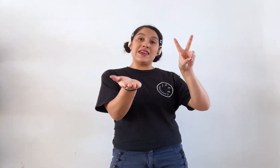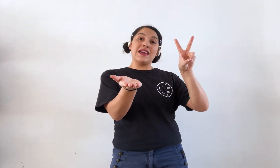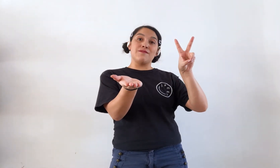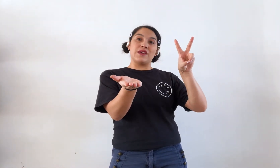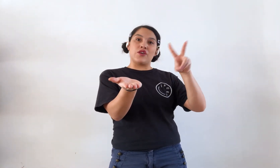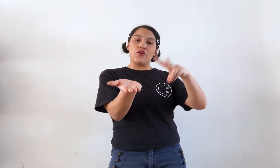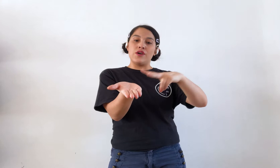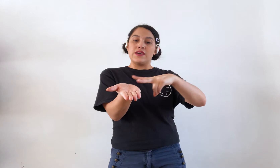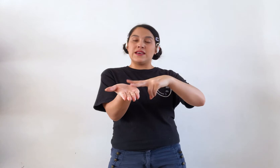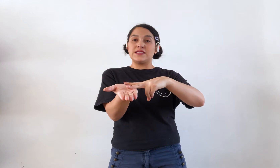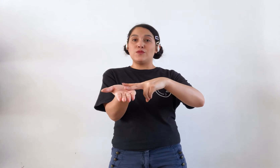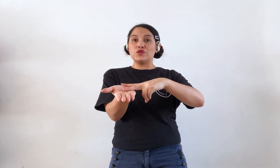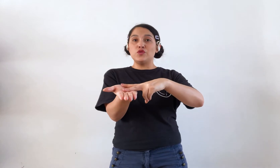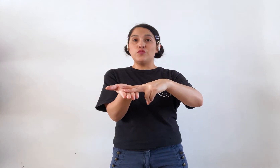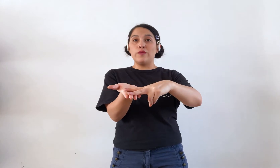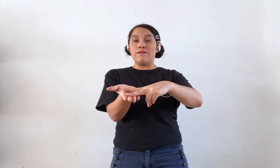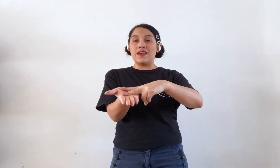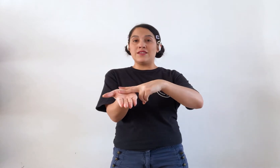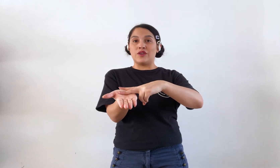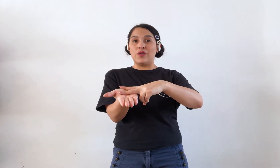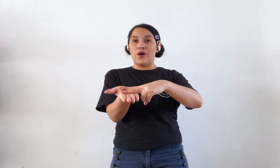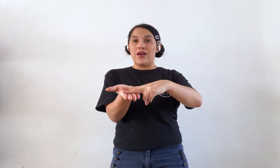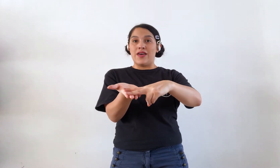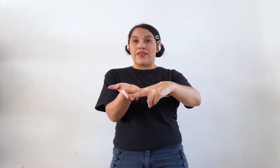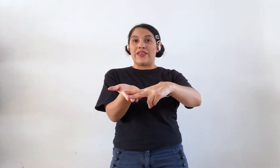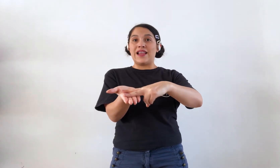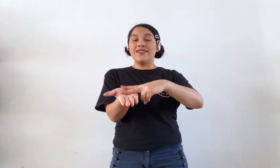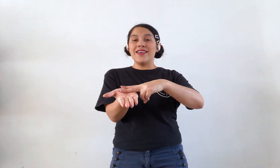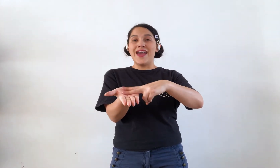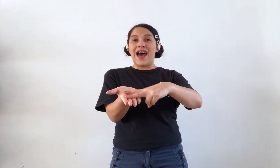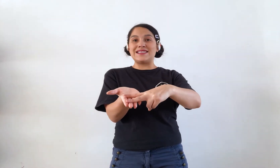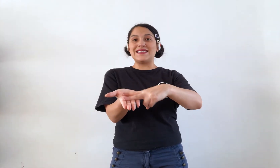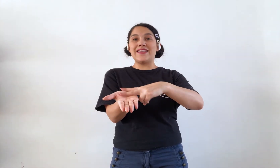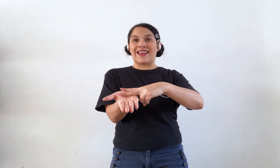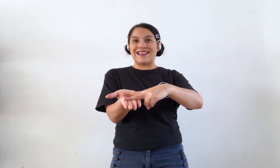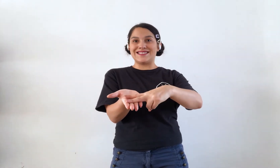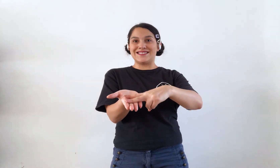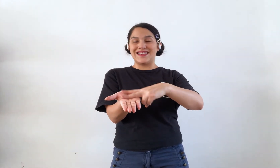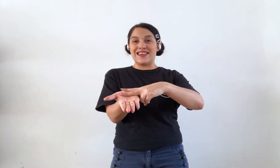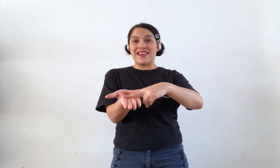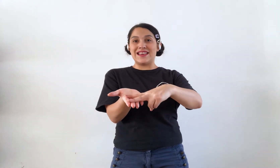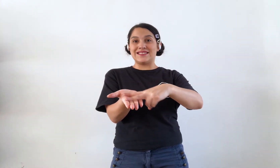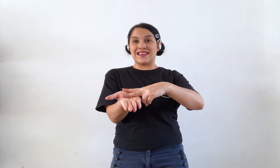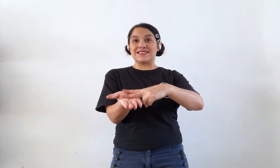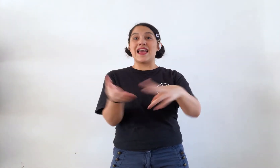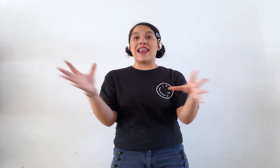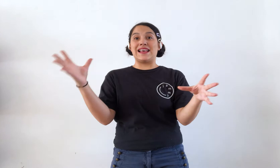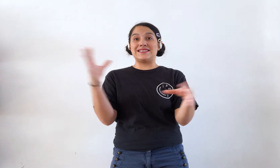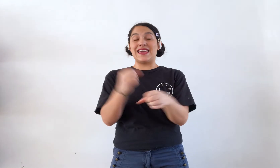el medio y hacemos un movimiento de adelante hacia atrás. Y esta es la seña